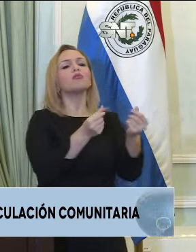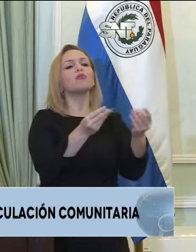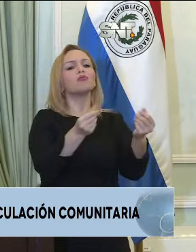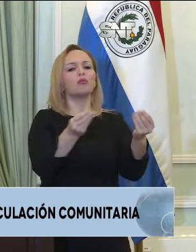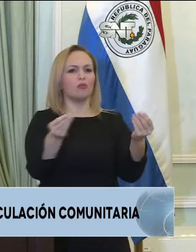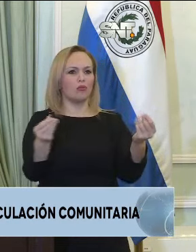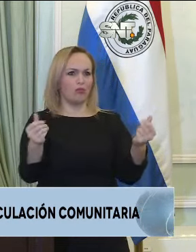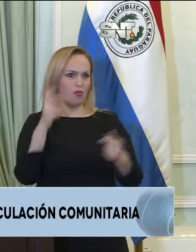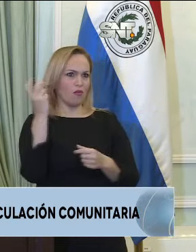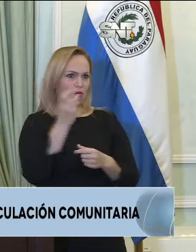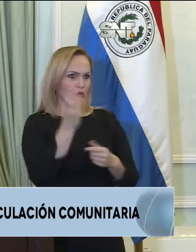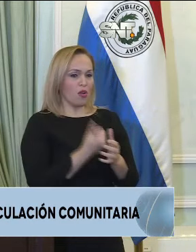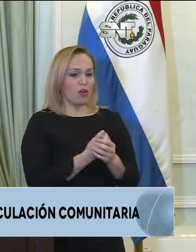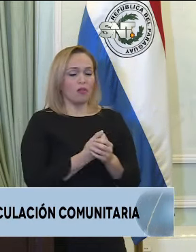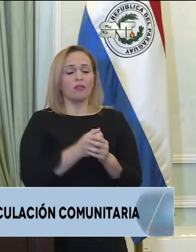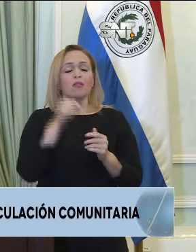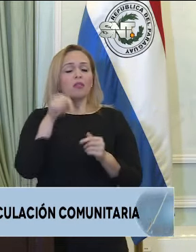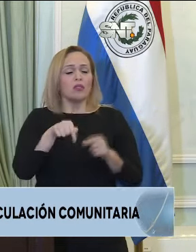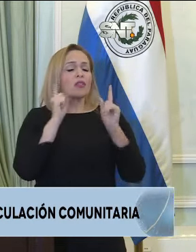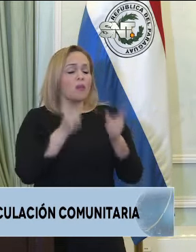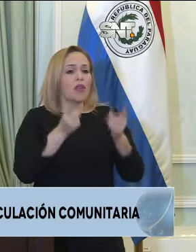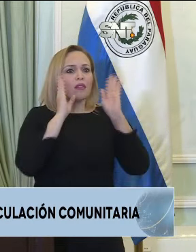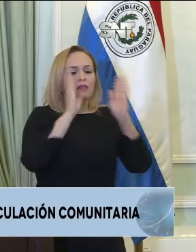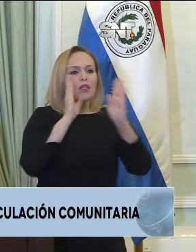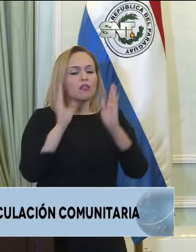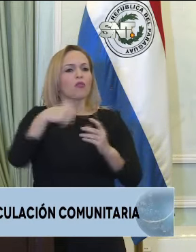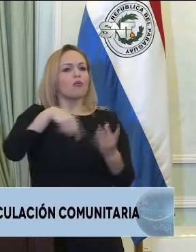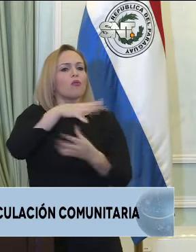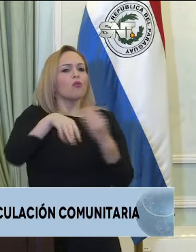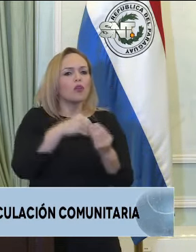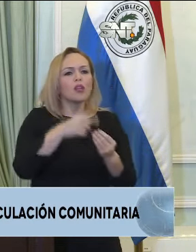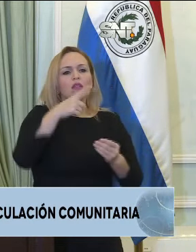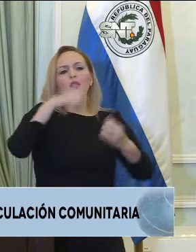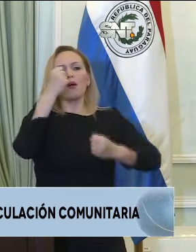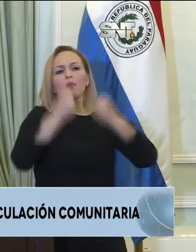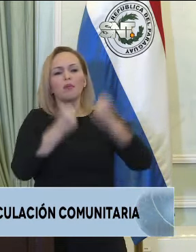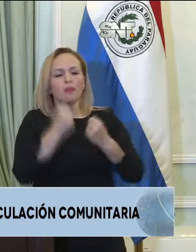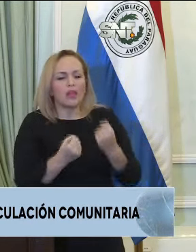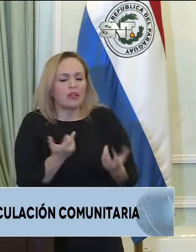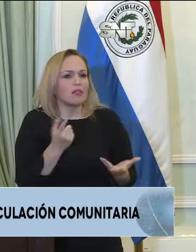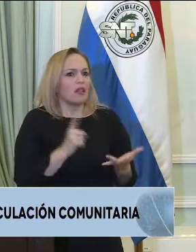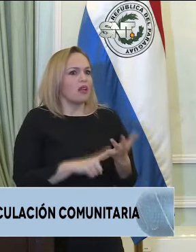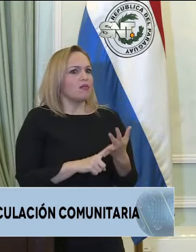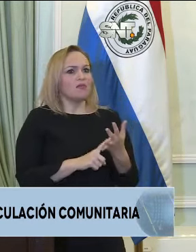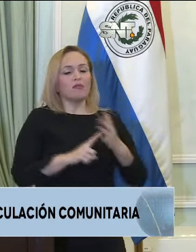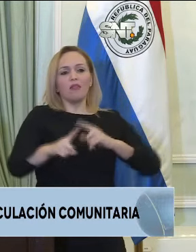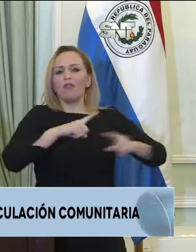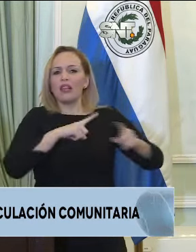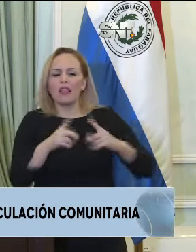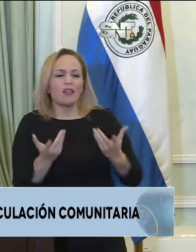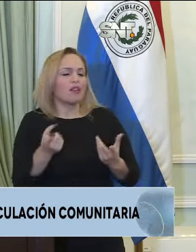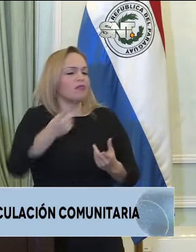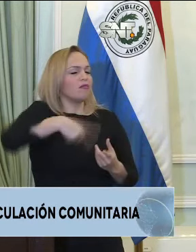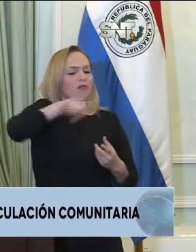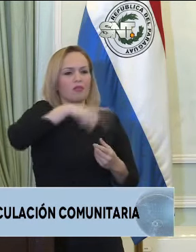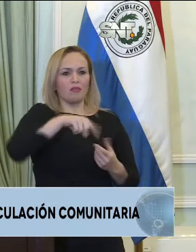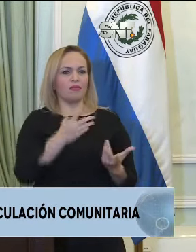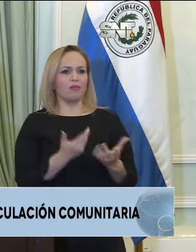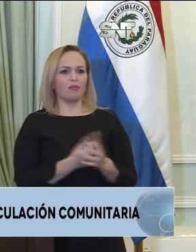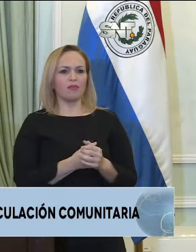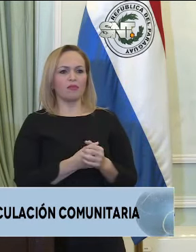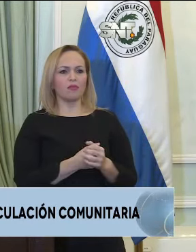a poder acceder a eso. Y en ese sentido también un llamado a la comunidad, un llamado al sector empresarial, un llamado a los líderes de los gremios, a los líderes de